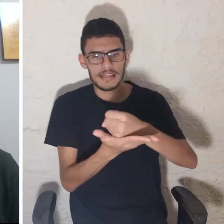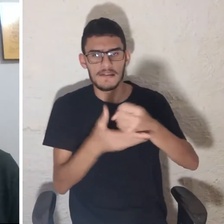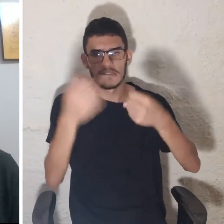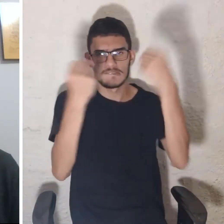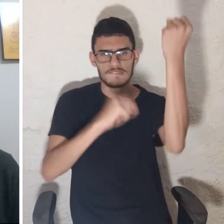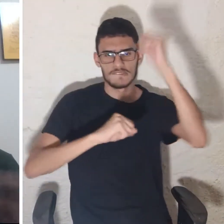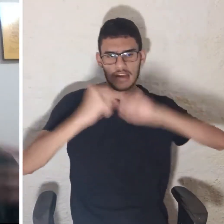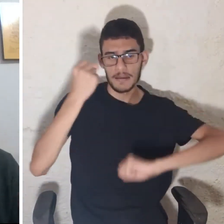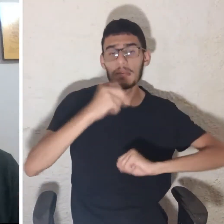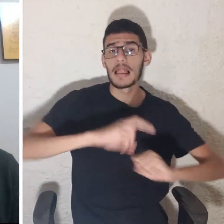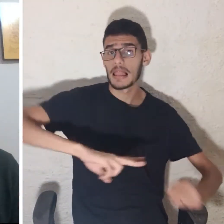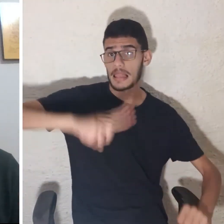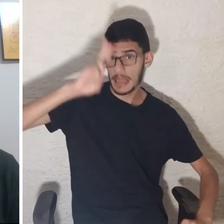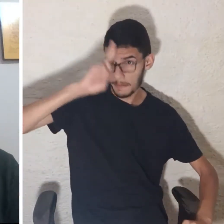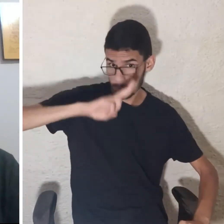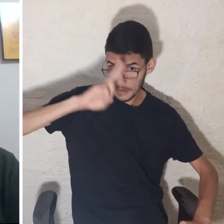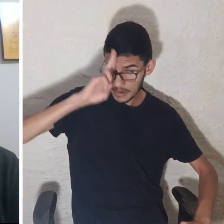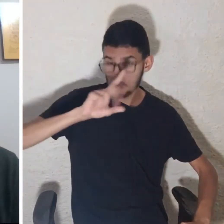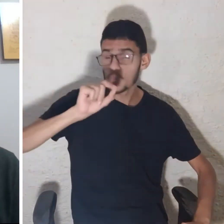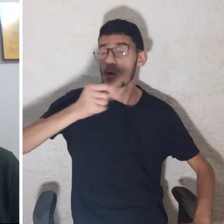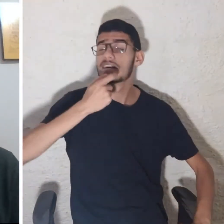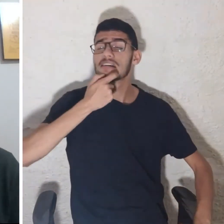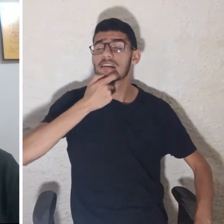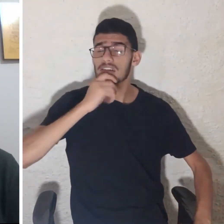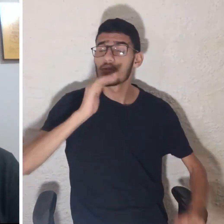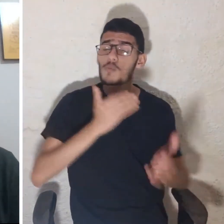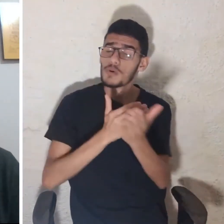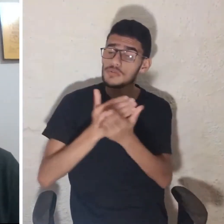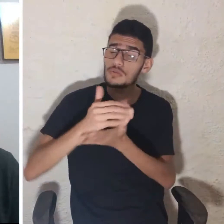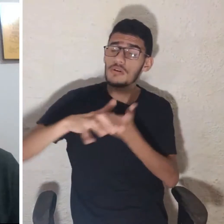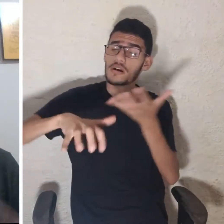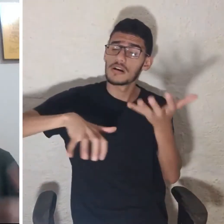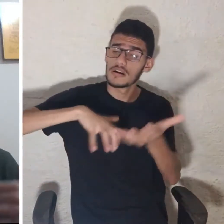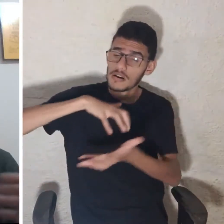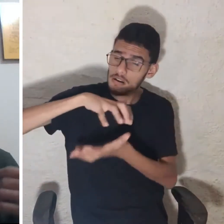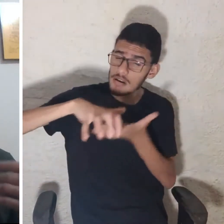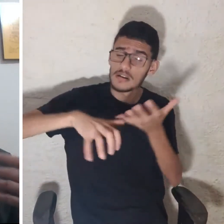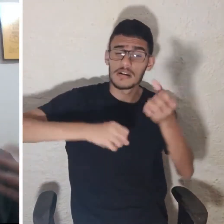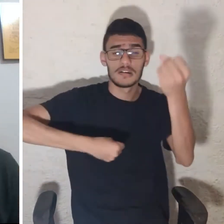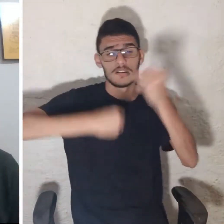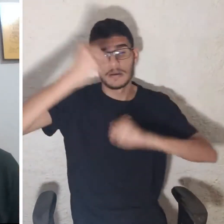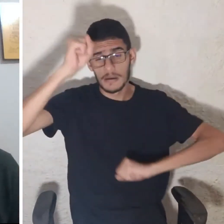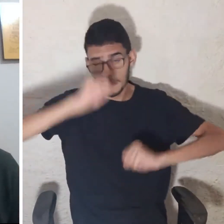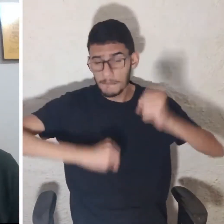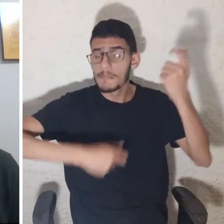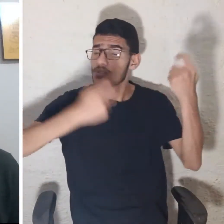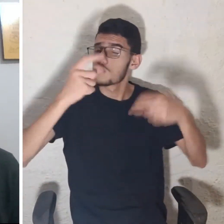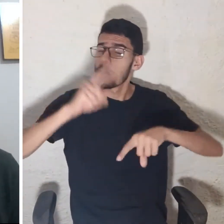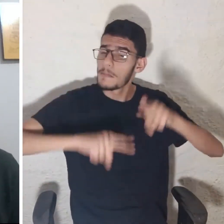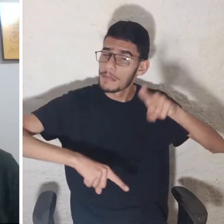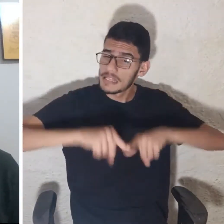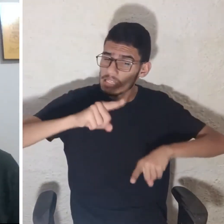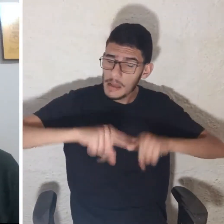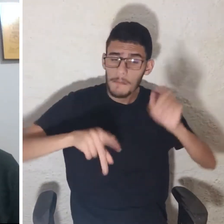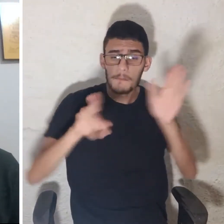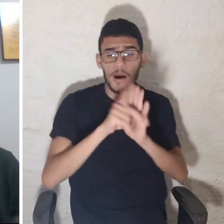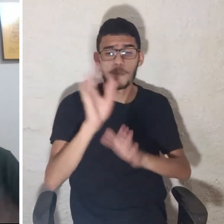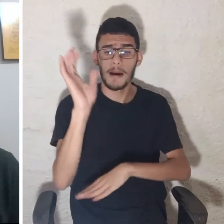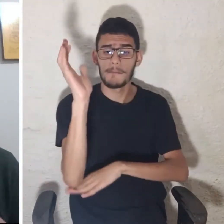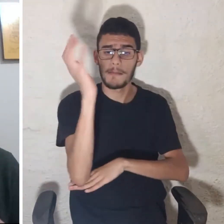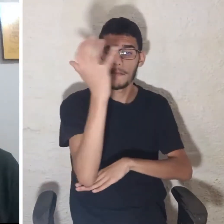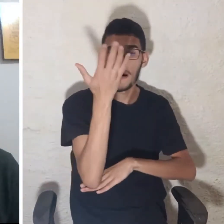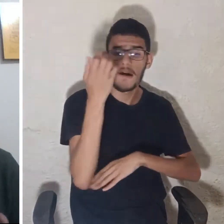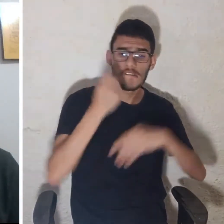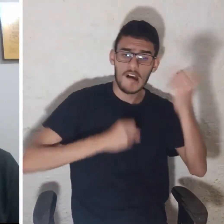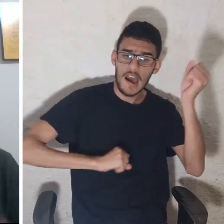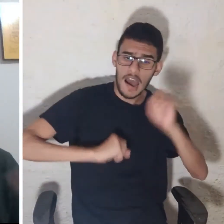né, da Inglaterra. Lembrando que a Inglaterra já tinha começado com a Revolução Industrial, precisava de matérias-primas, de recursos da natureza para